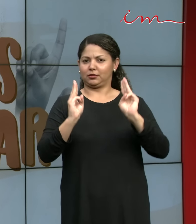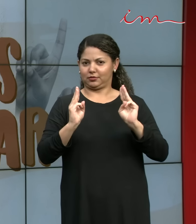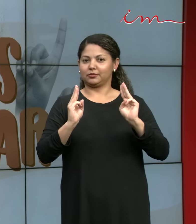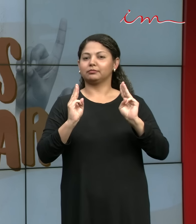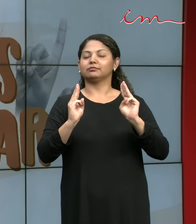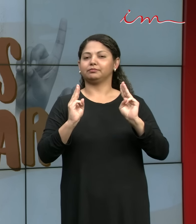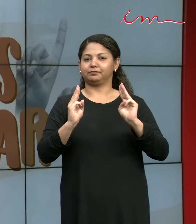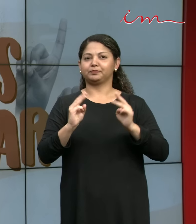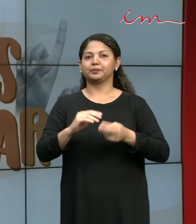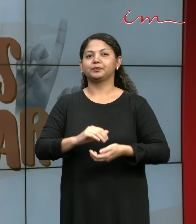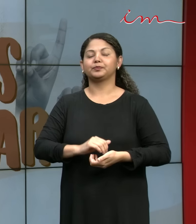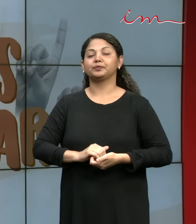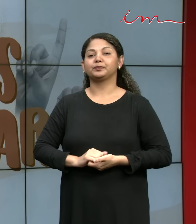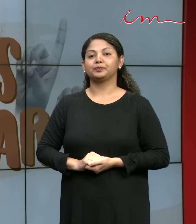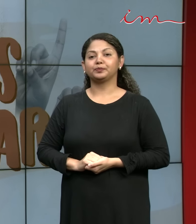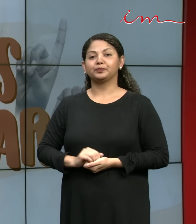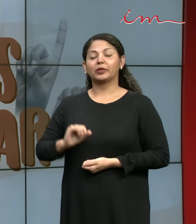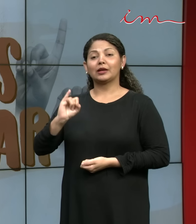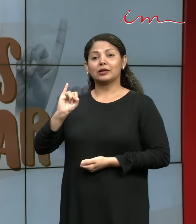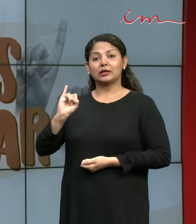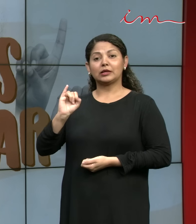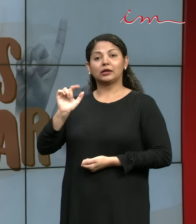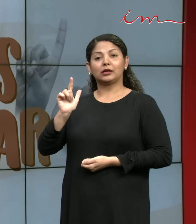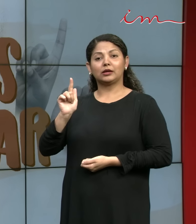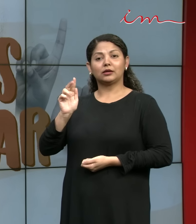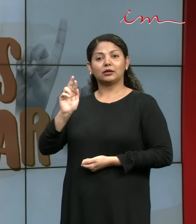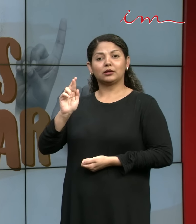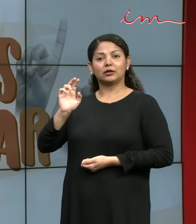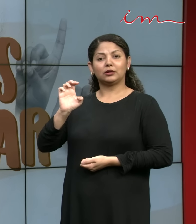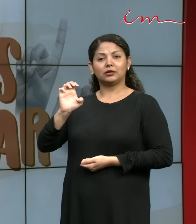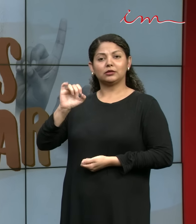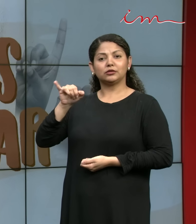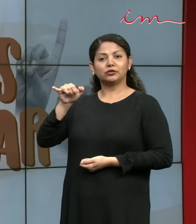Traz o mesmo sentido de Manaim, acampamento dos anjos.